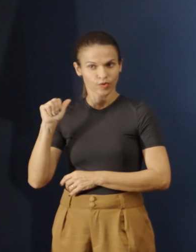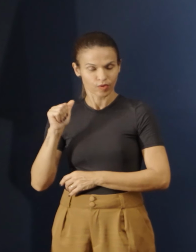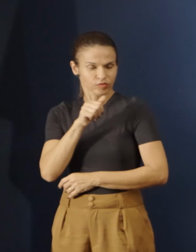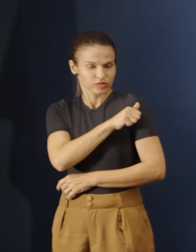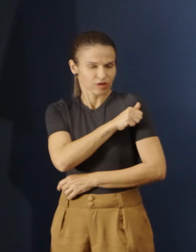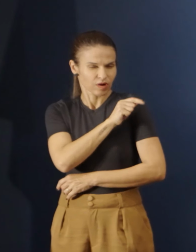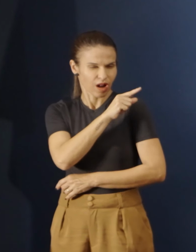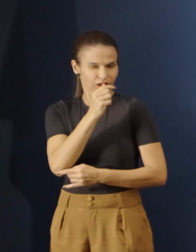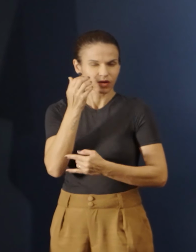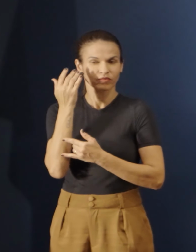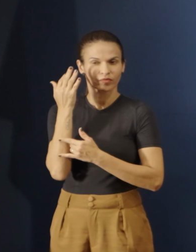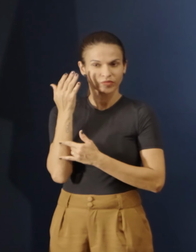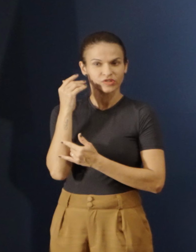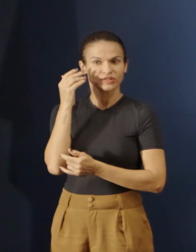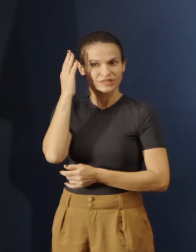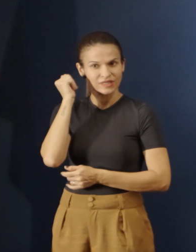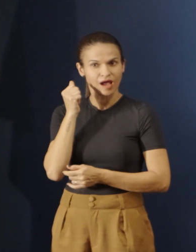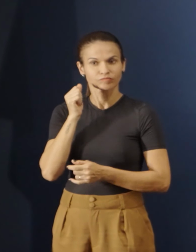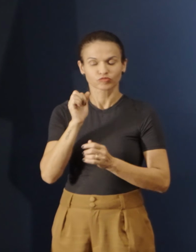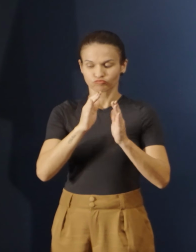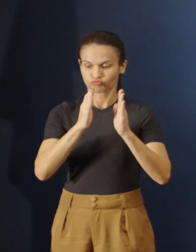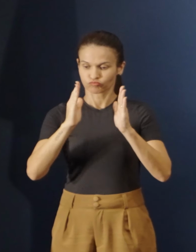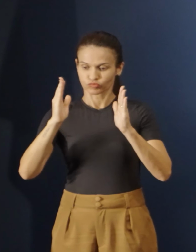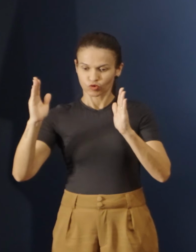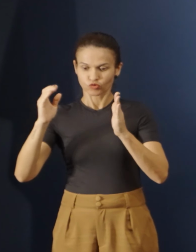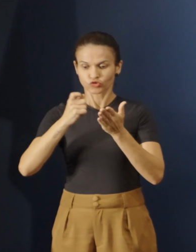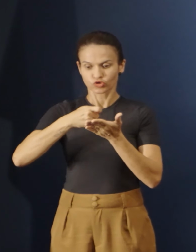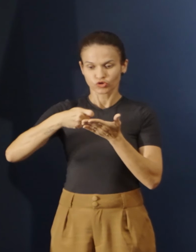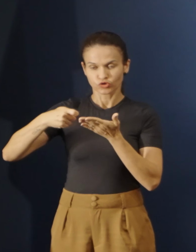nós temos na UFMG o acervo dos escritores mineiros,